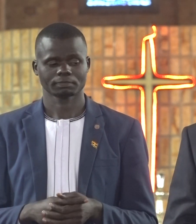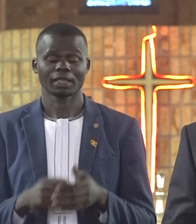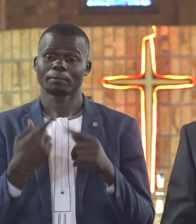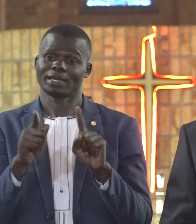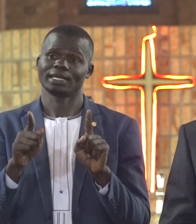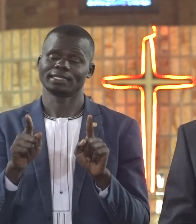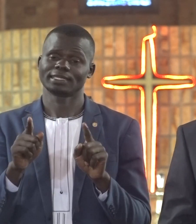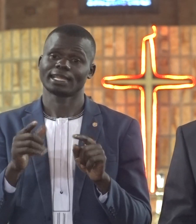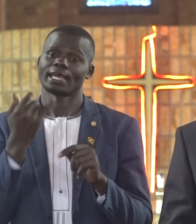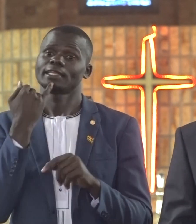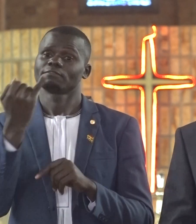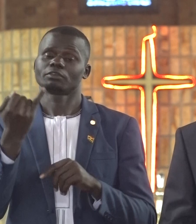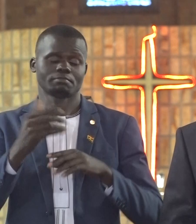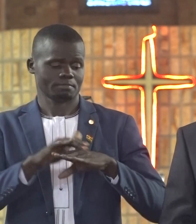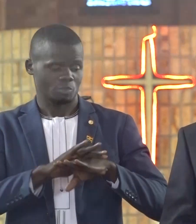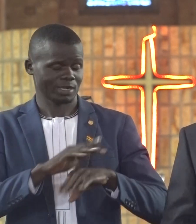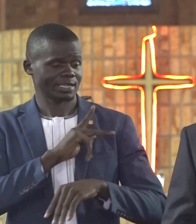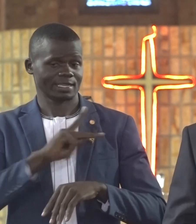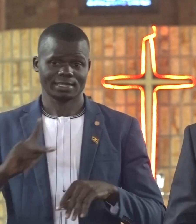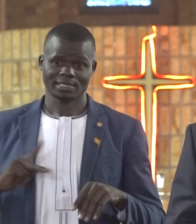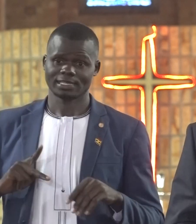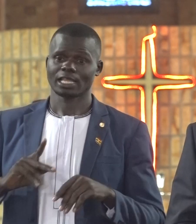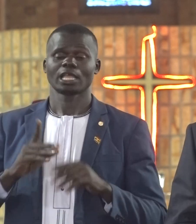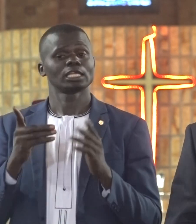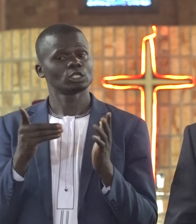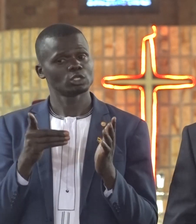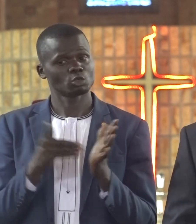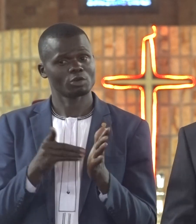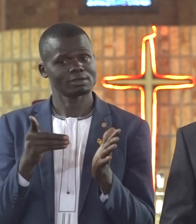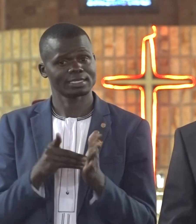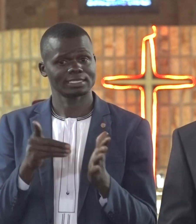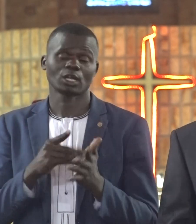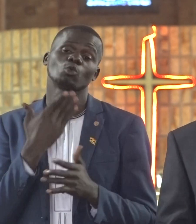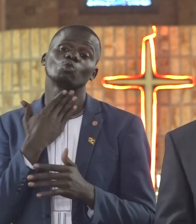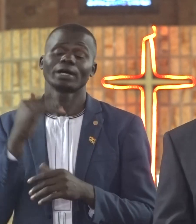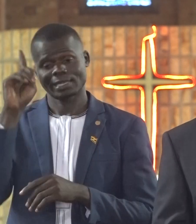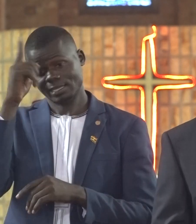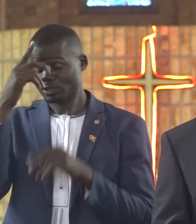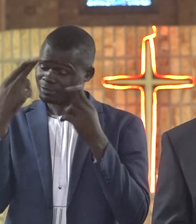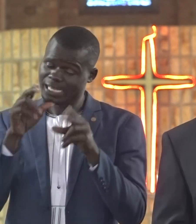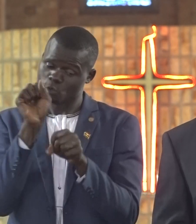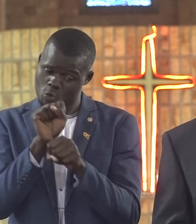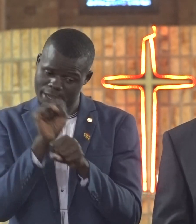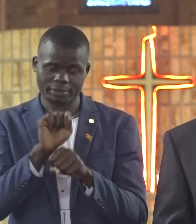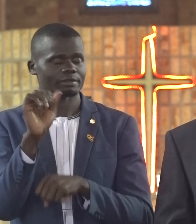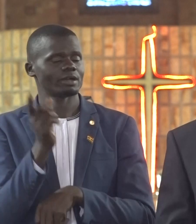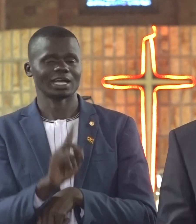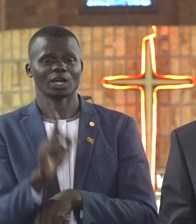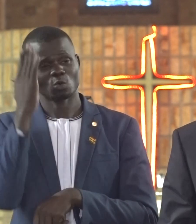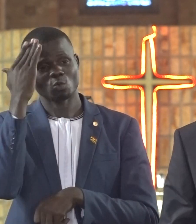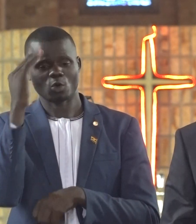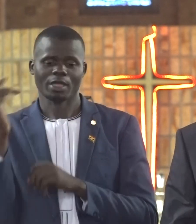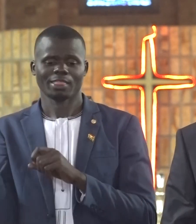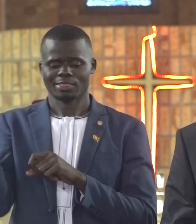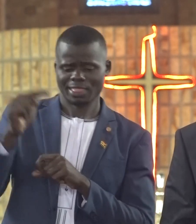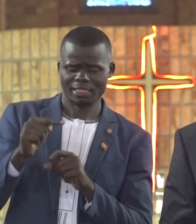Kyokka nategeeza Obuganda nti abasawo tebannayagala beena akole mirimu oba